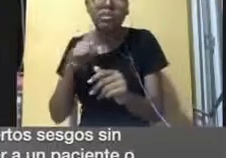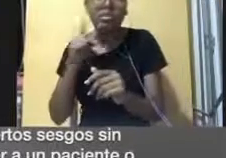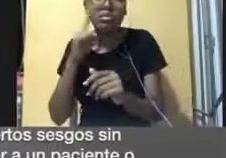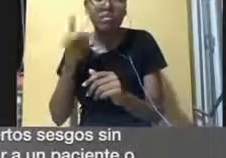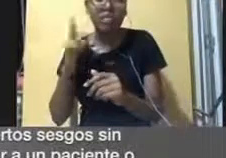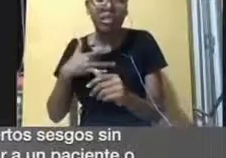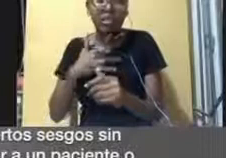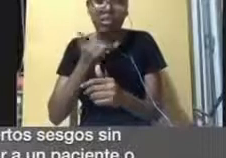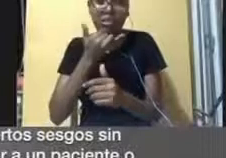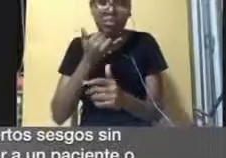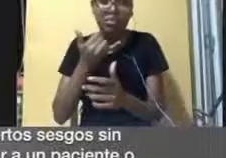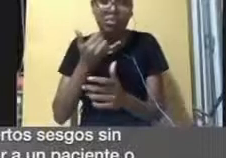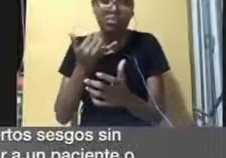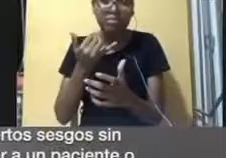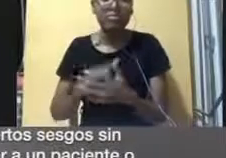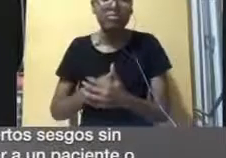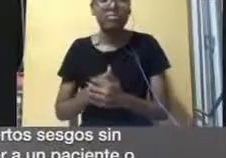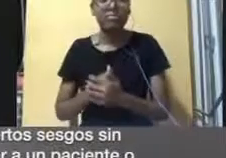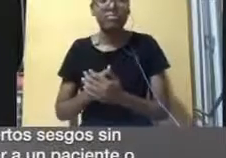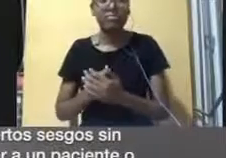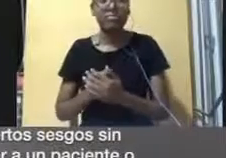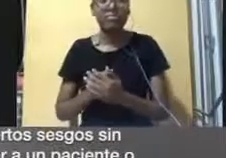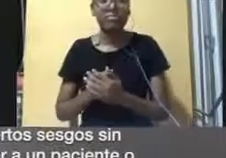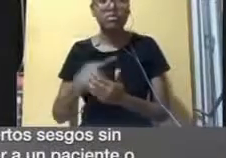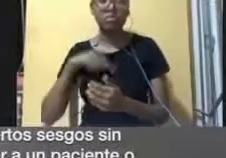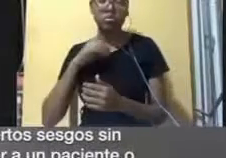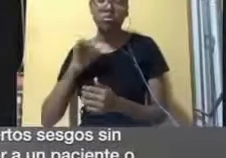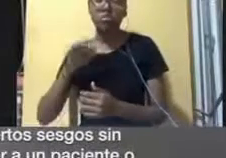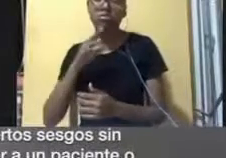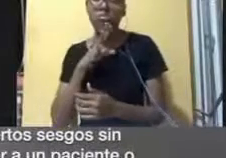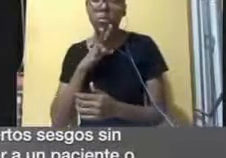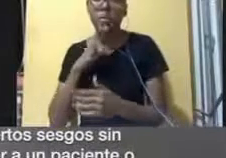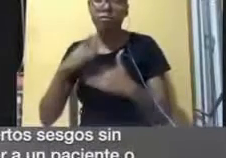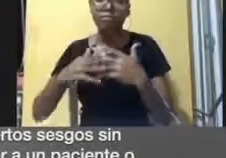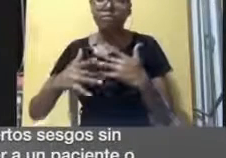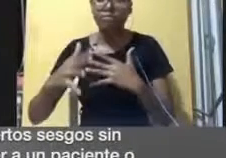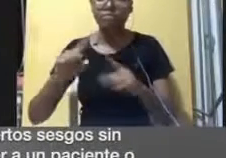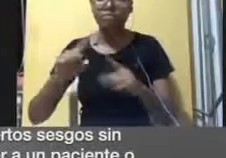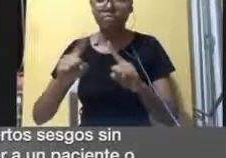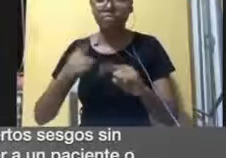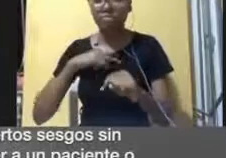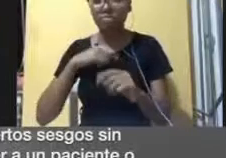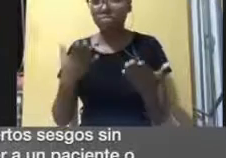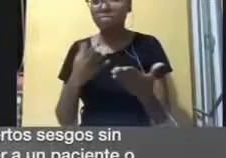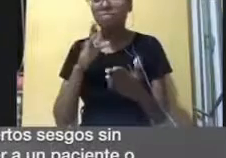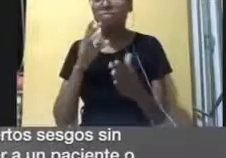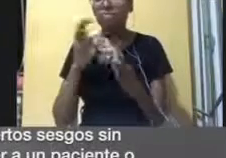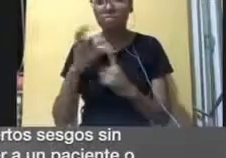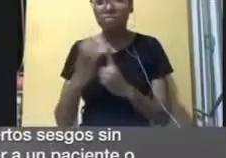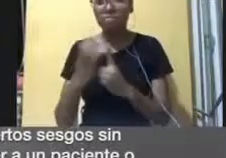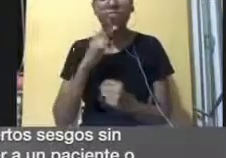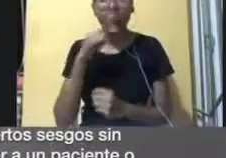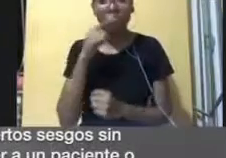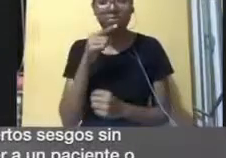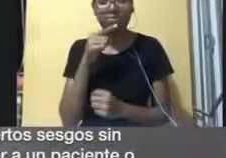esto en encuentros del futuro, pero como tenemos una cultura oyente, podemos con nuestras